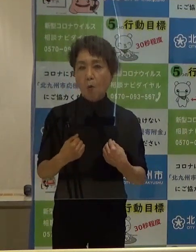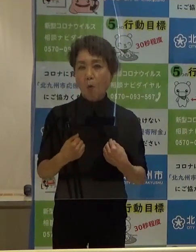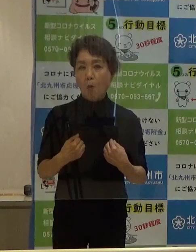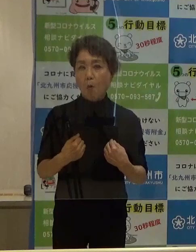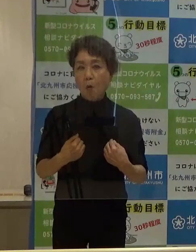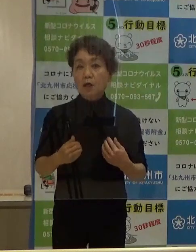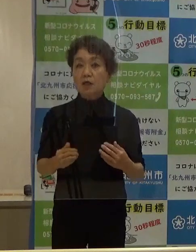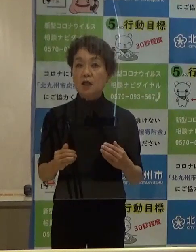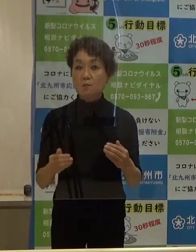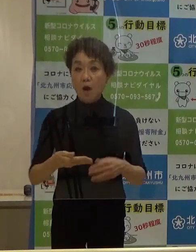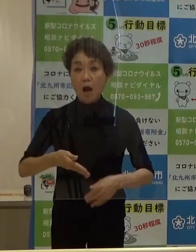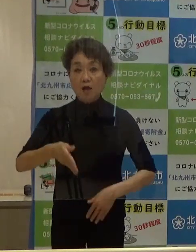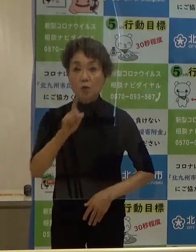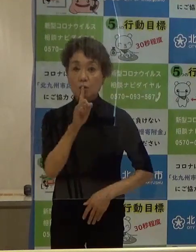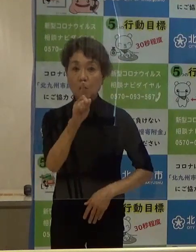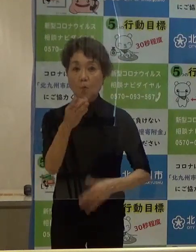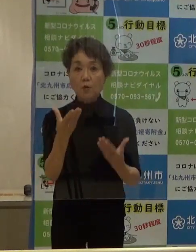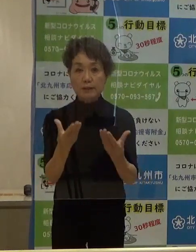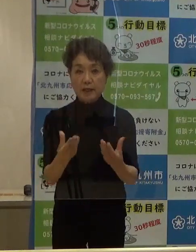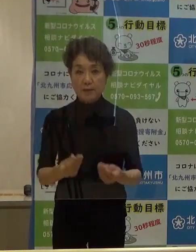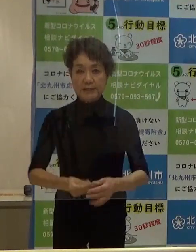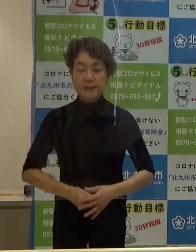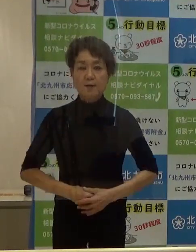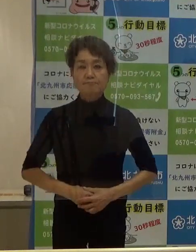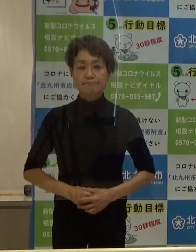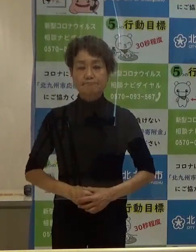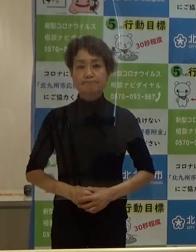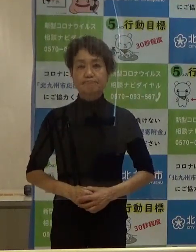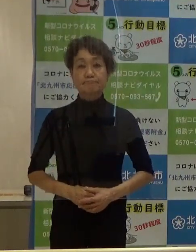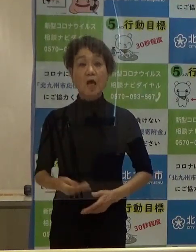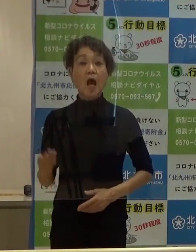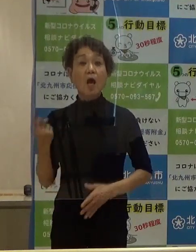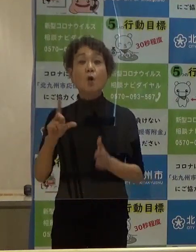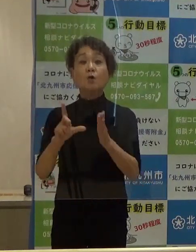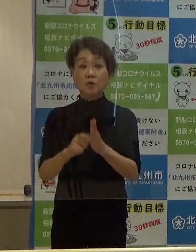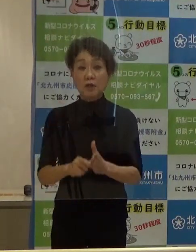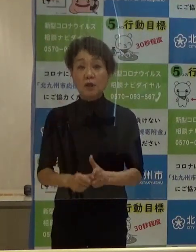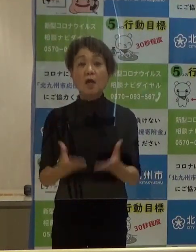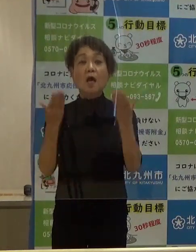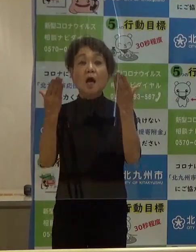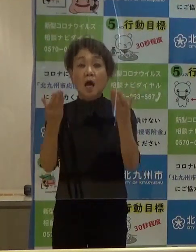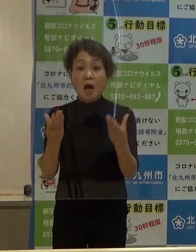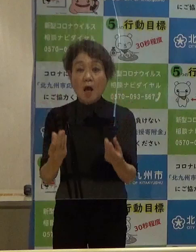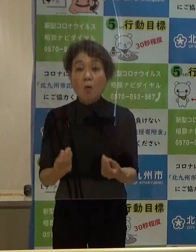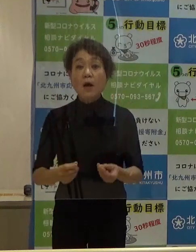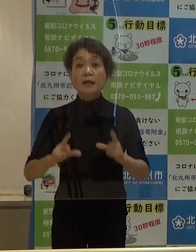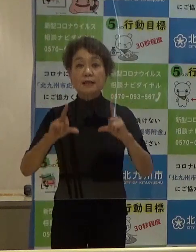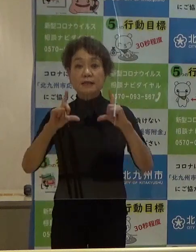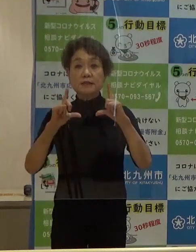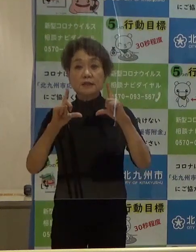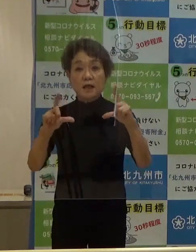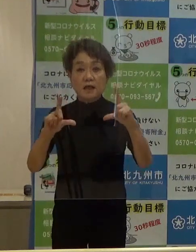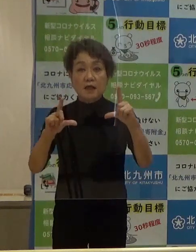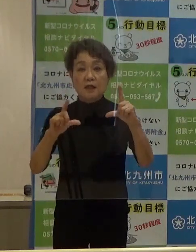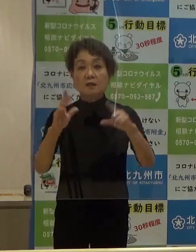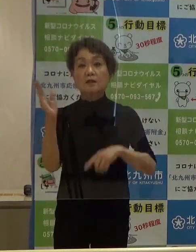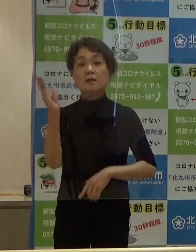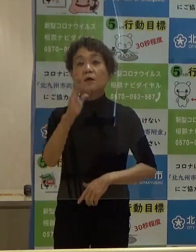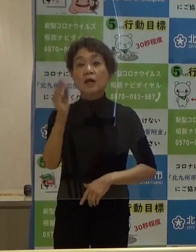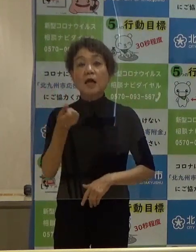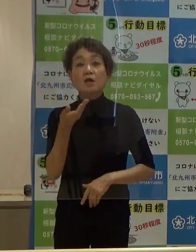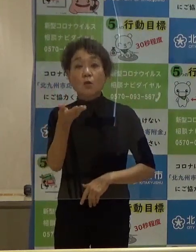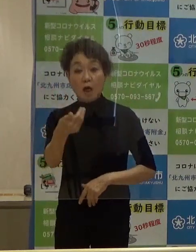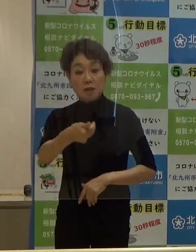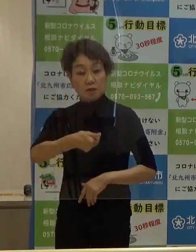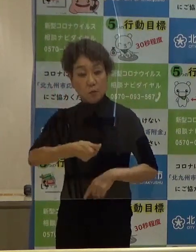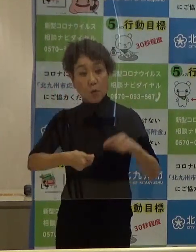進んでいきましょうと申し上げました。あの時収束宣言をとはしないのかというご質問を